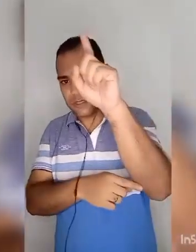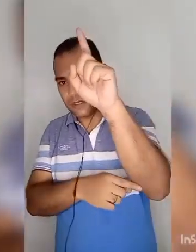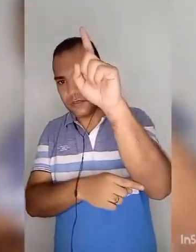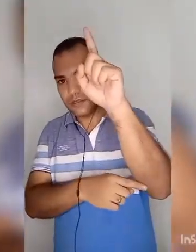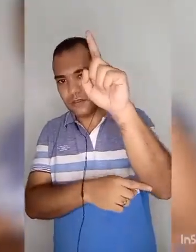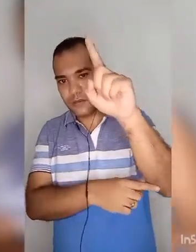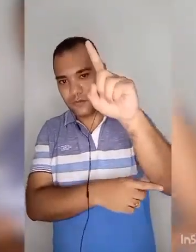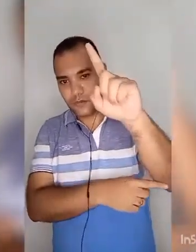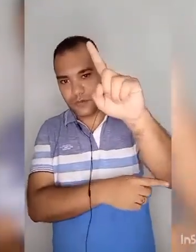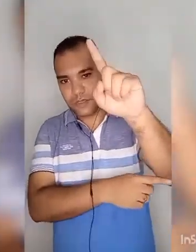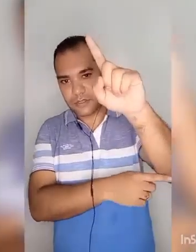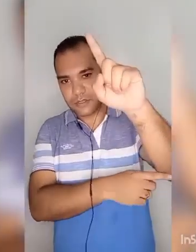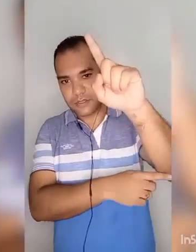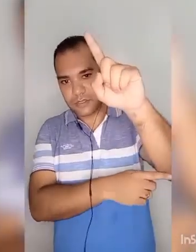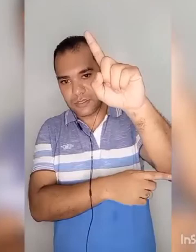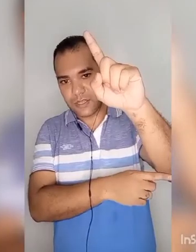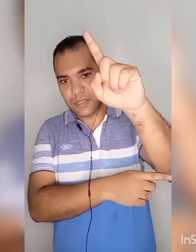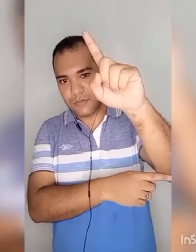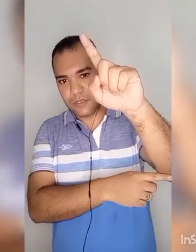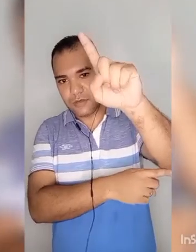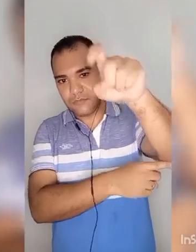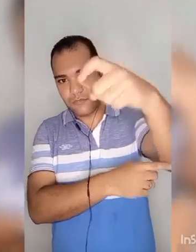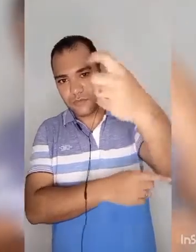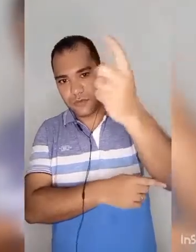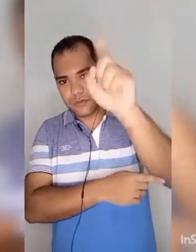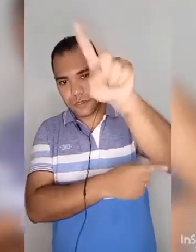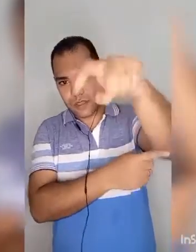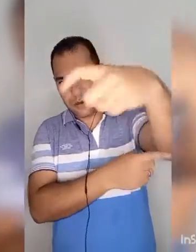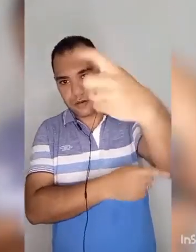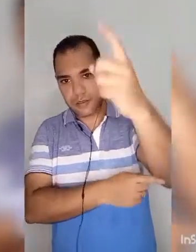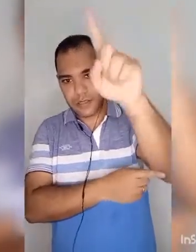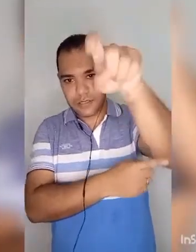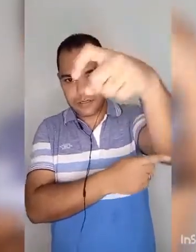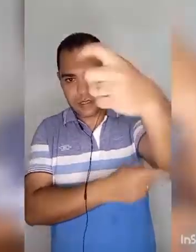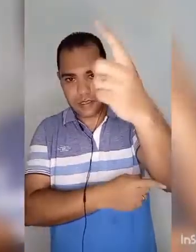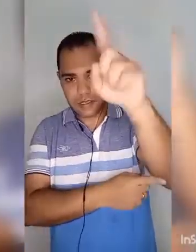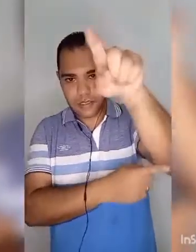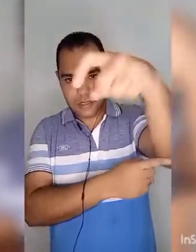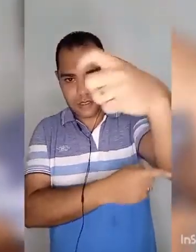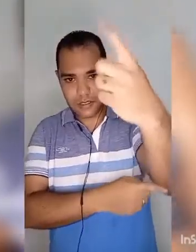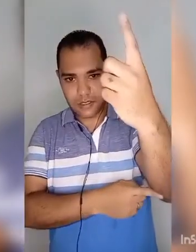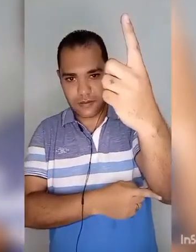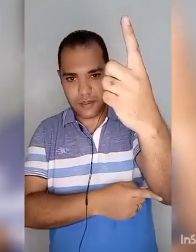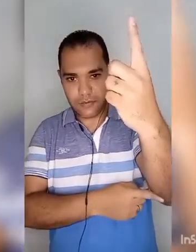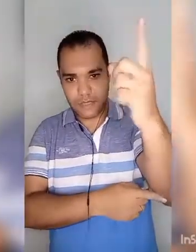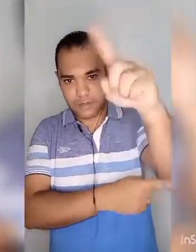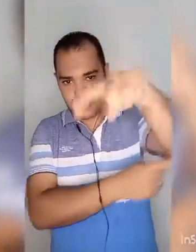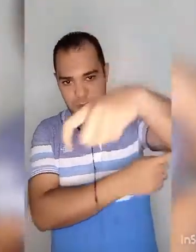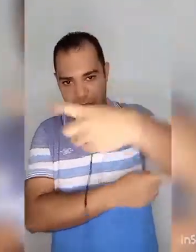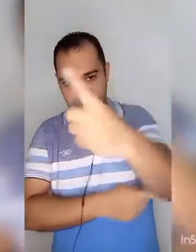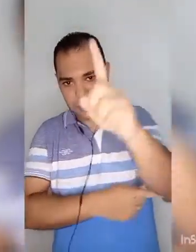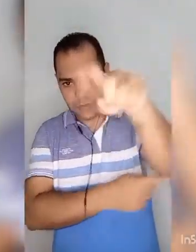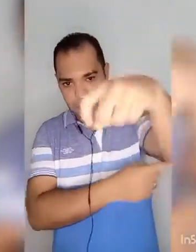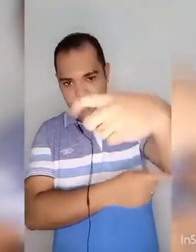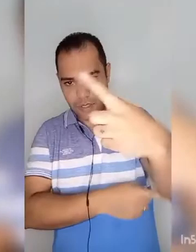هنا وايديا اليمين اللي فوق تتحرك زي التعبان، ادي تعبان بيتحرك